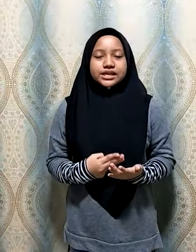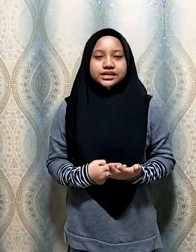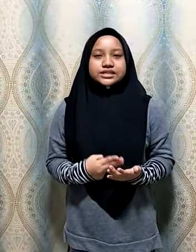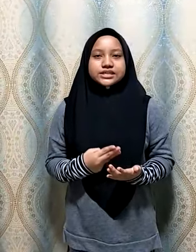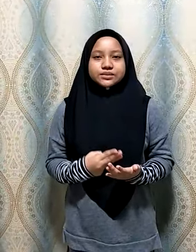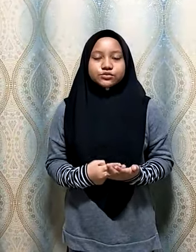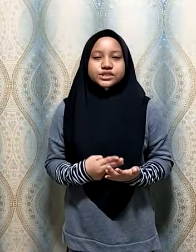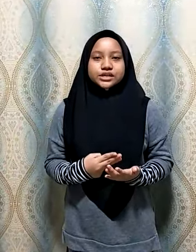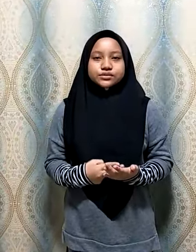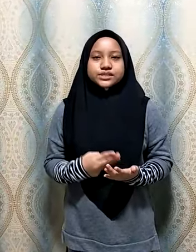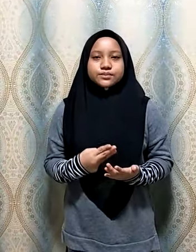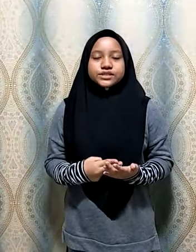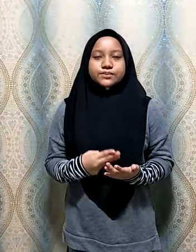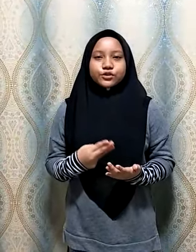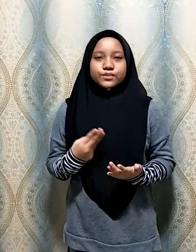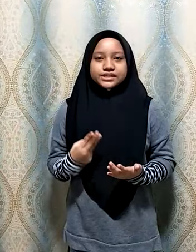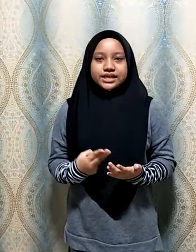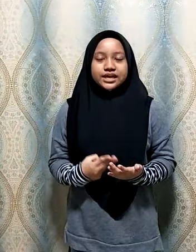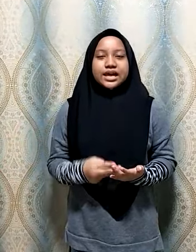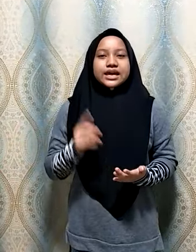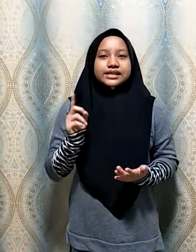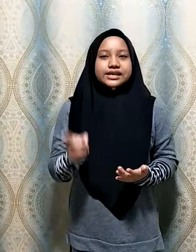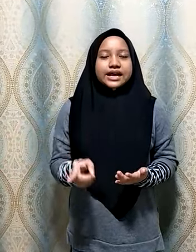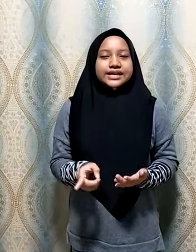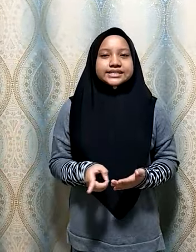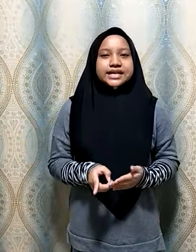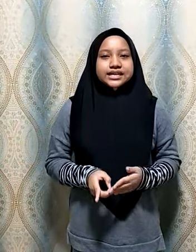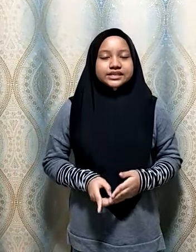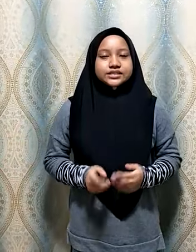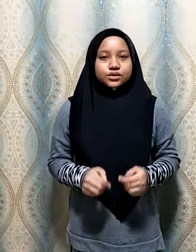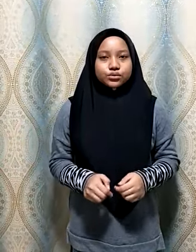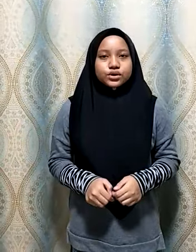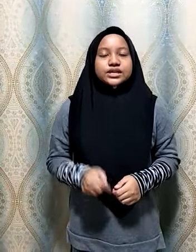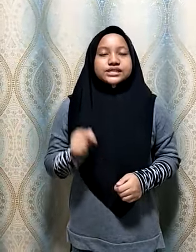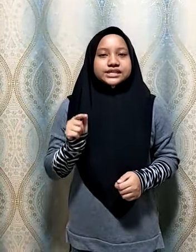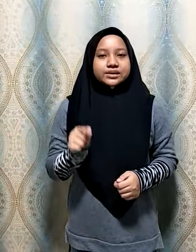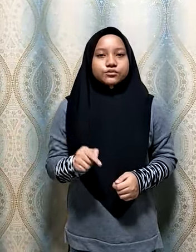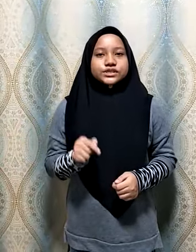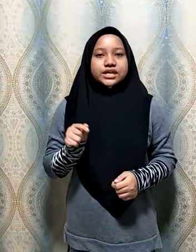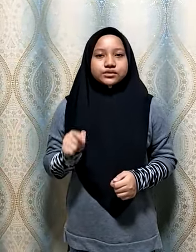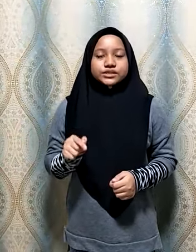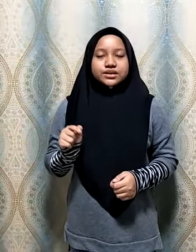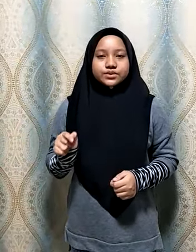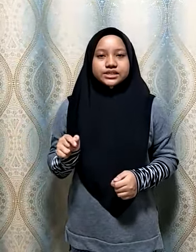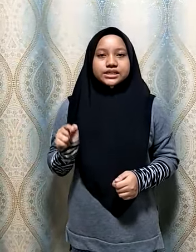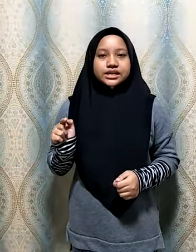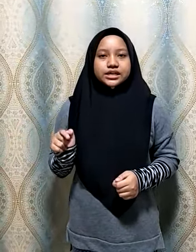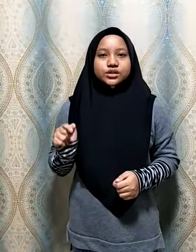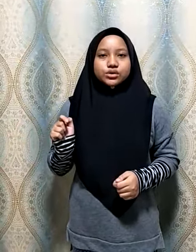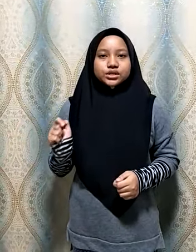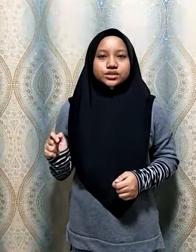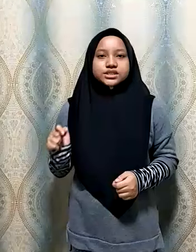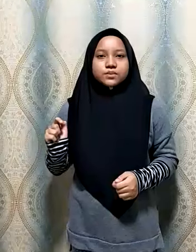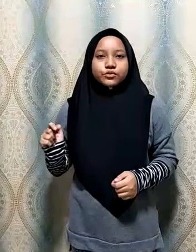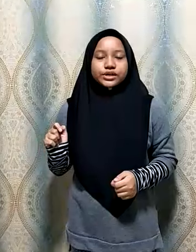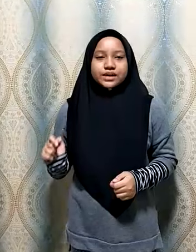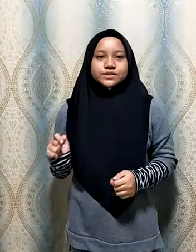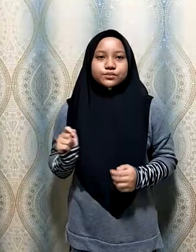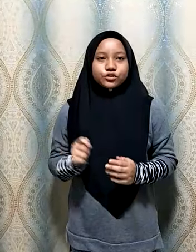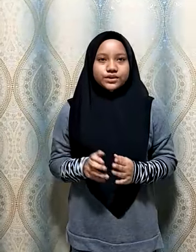sehingga 1105 sebelum Masihi. Dan akhir sekali Zhou 1105 sehingga 256 sebelum